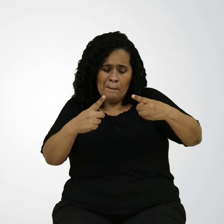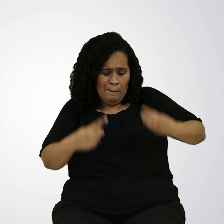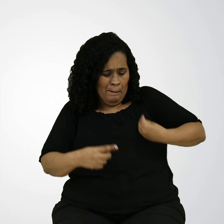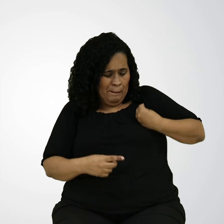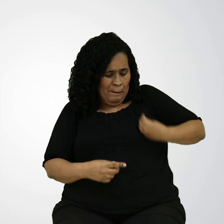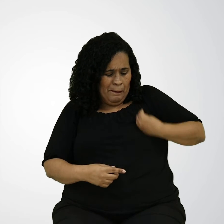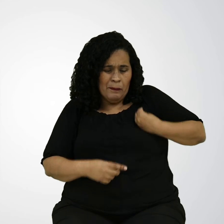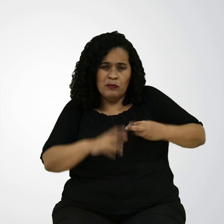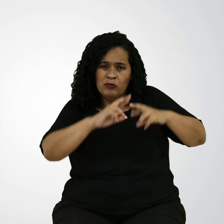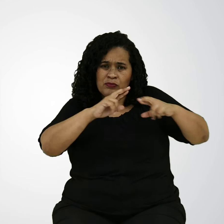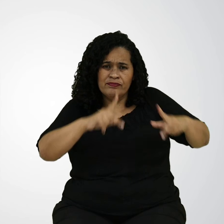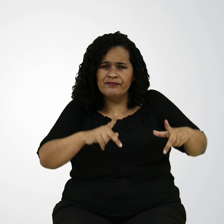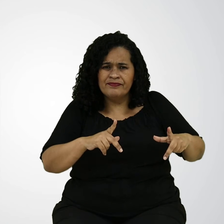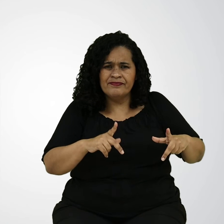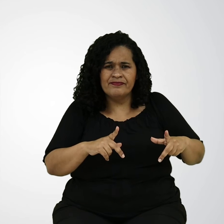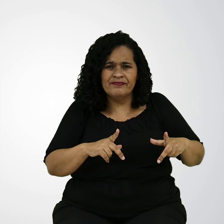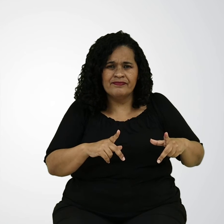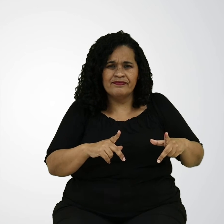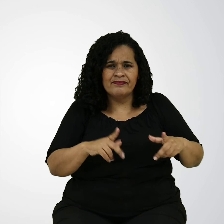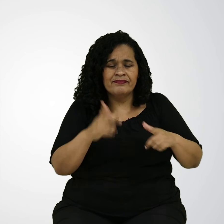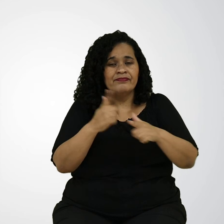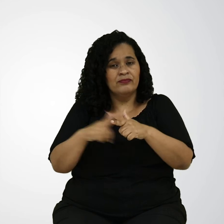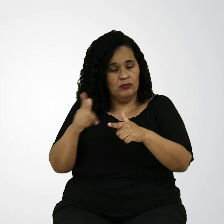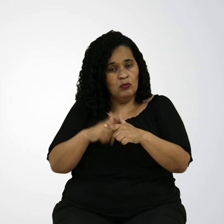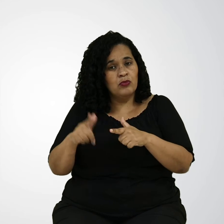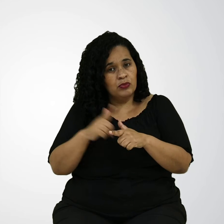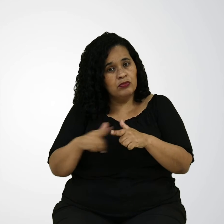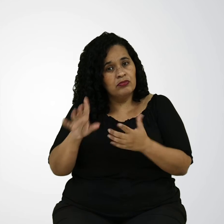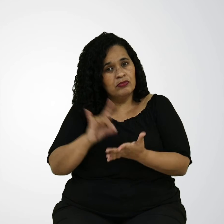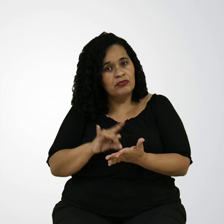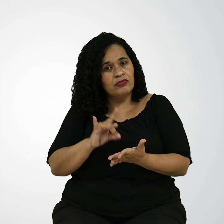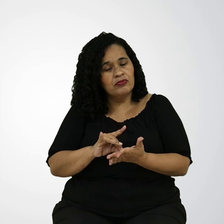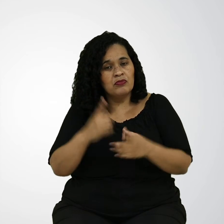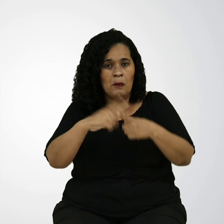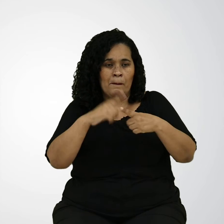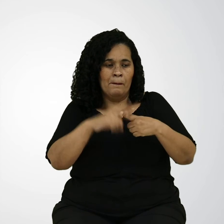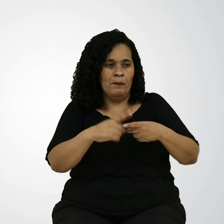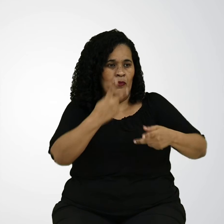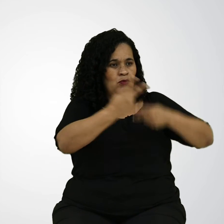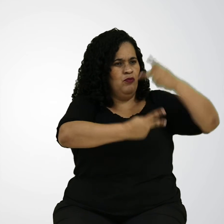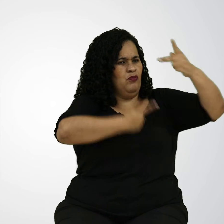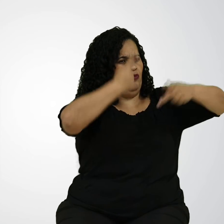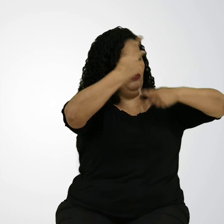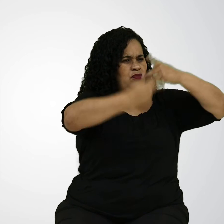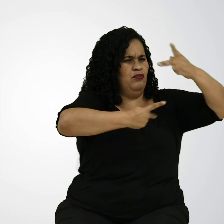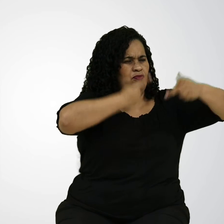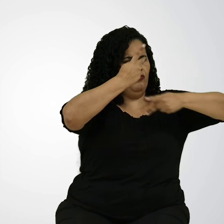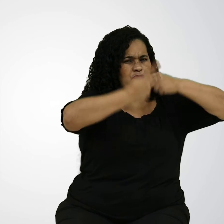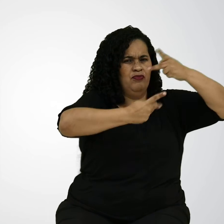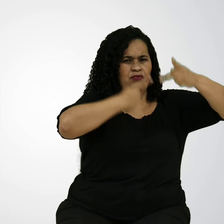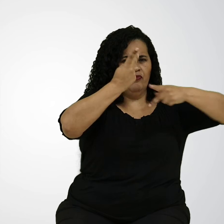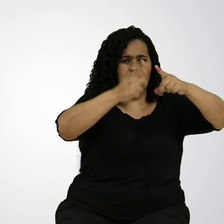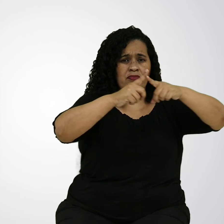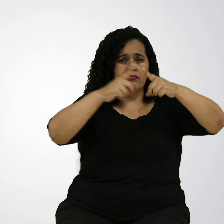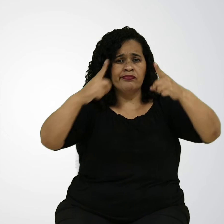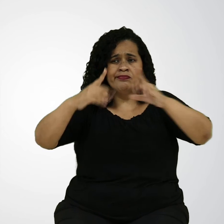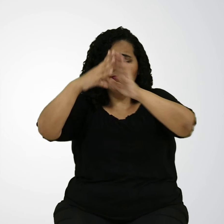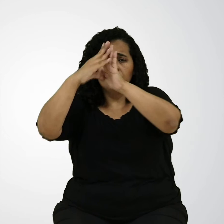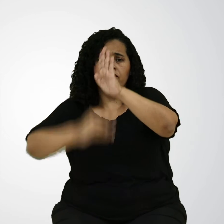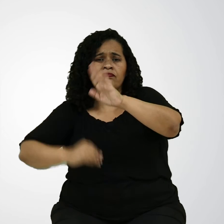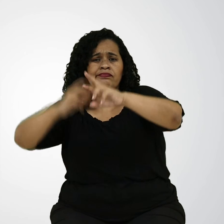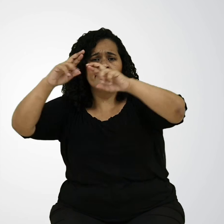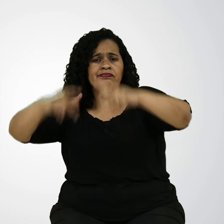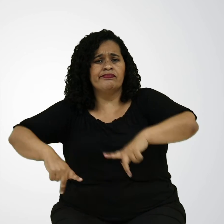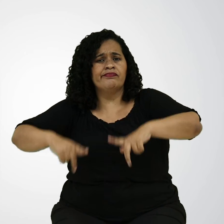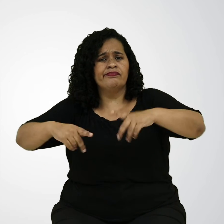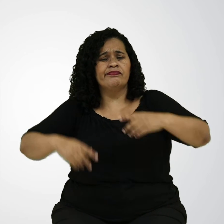dia. De fato, isso é um problema. Você tem um discurso e a sua prática não condizer em nada com